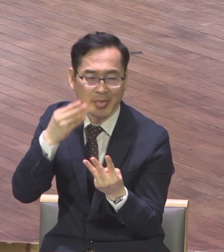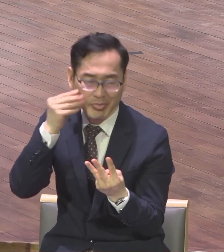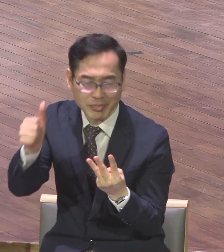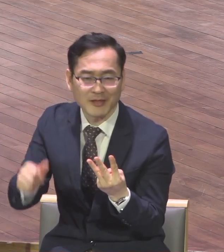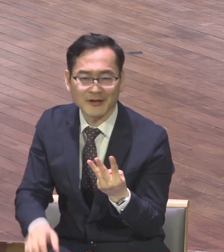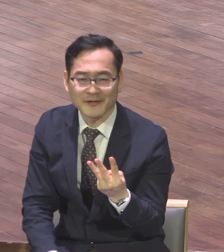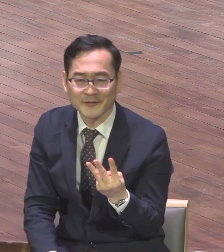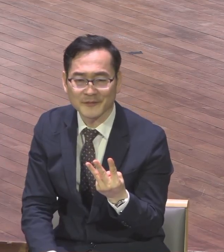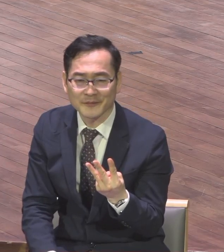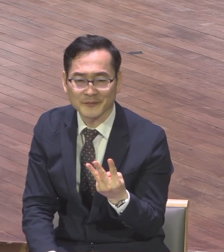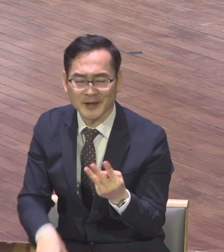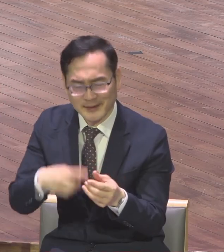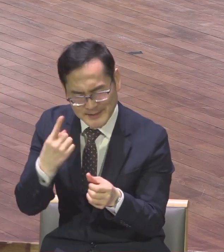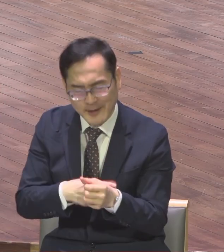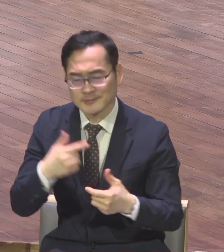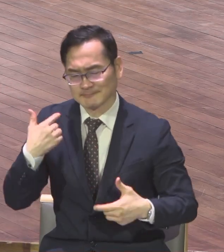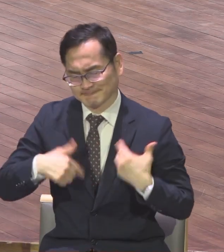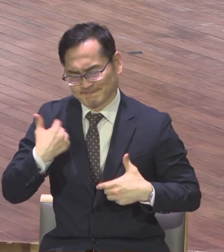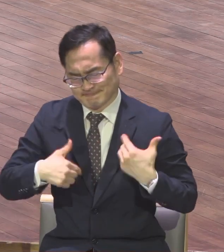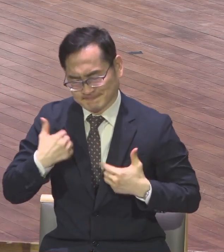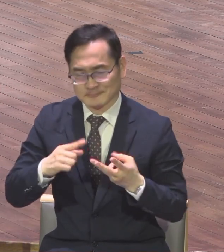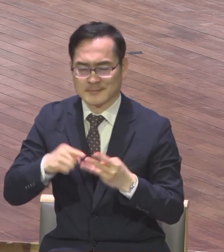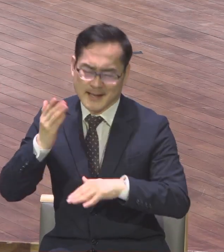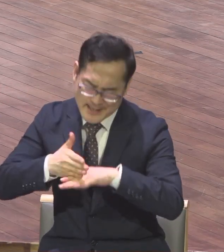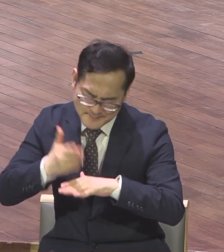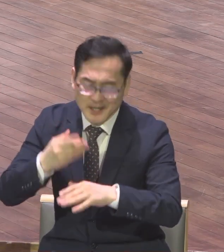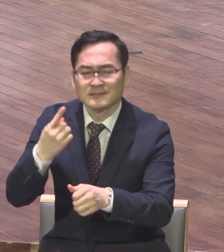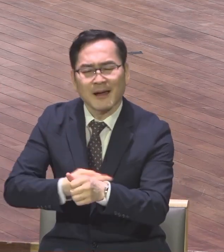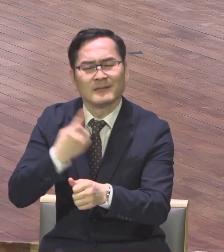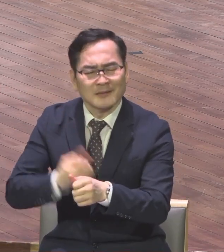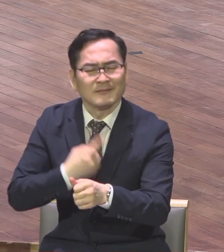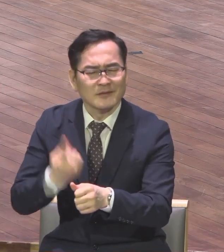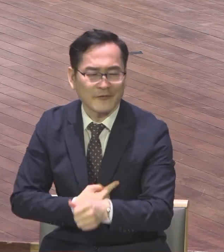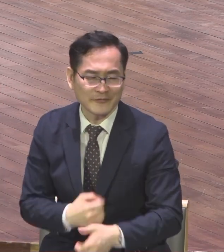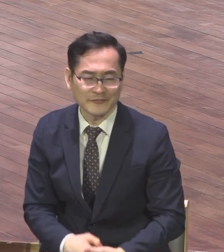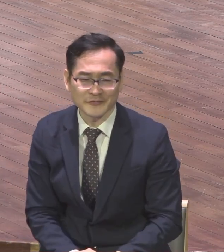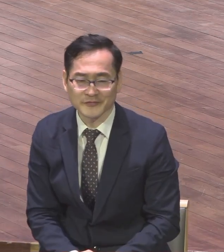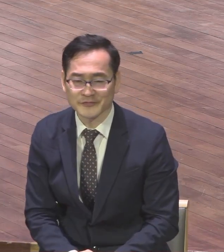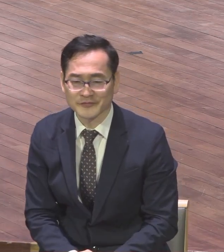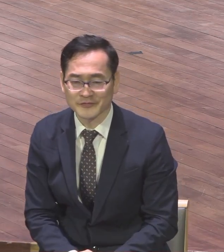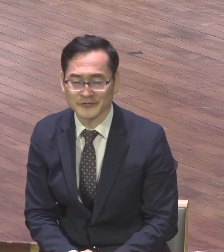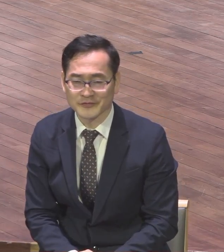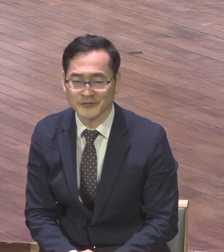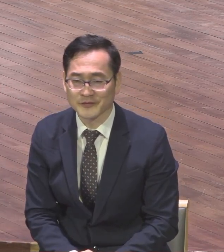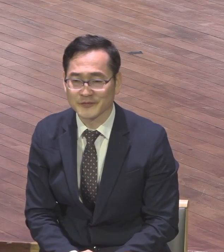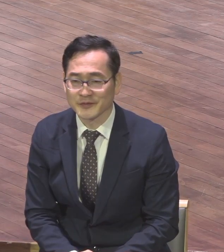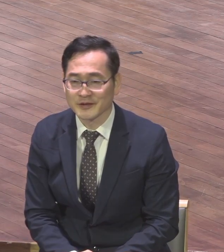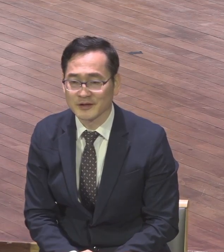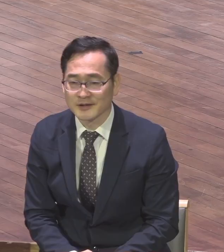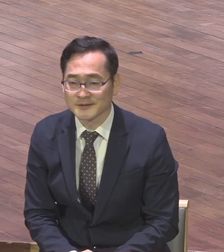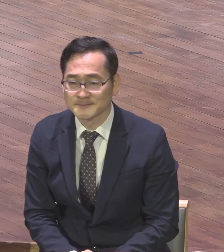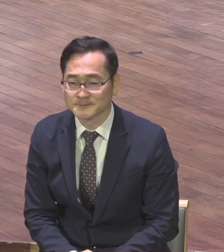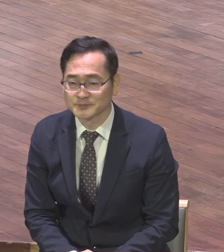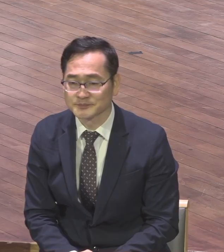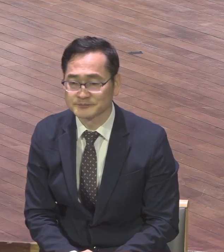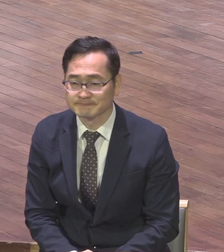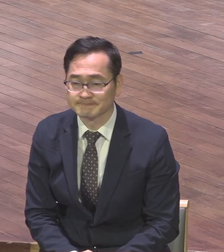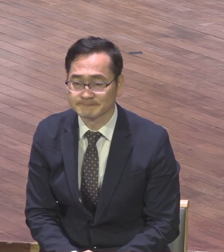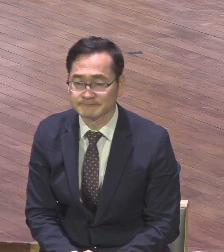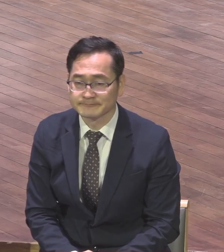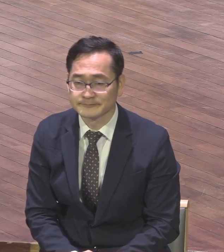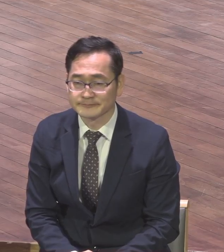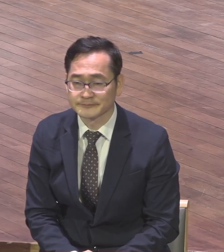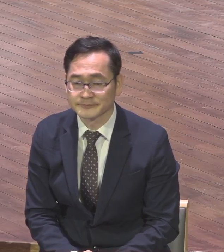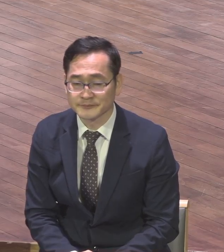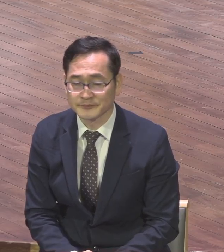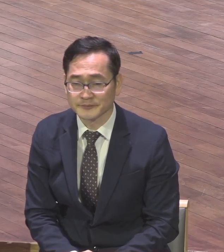자연스럽게 항상 기뻐하고 범사에 감사하는 삶으로 나아가게 되어 있다. 범사에 감사는